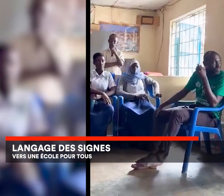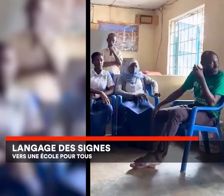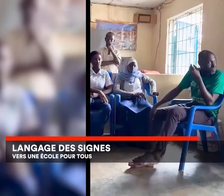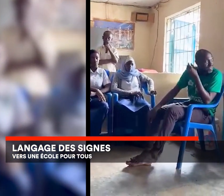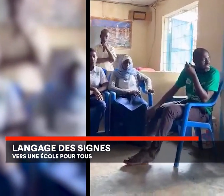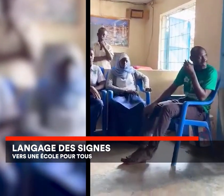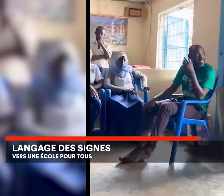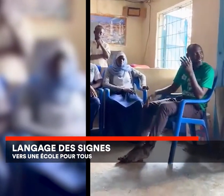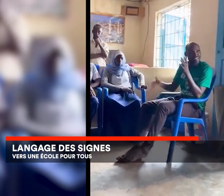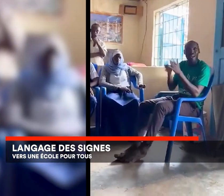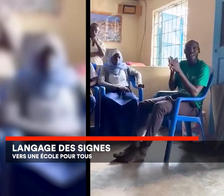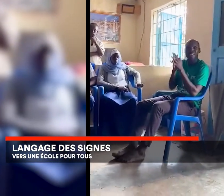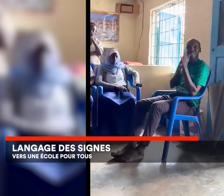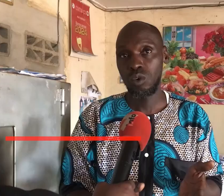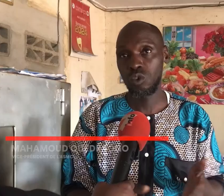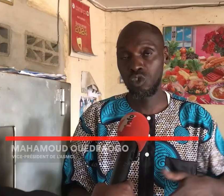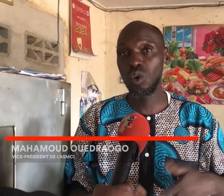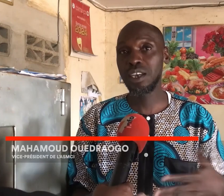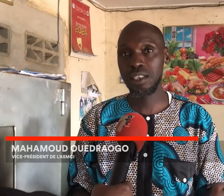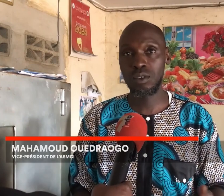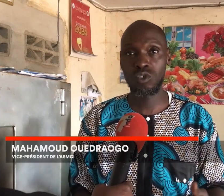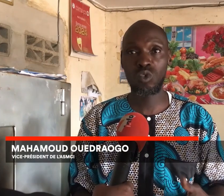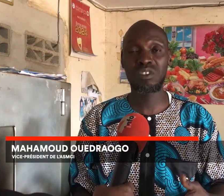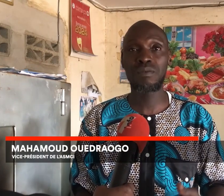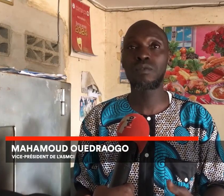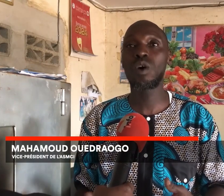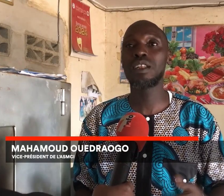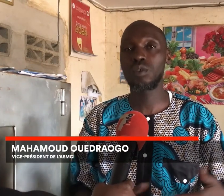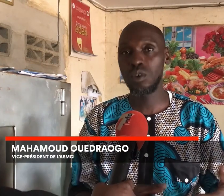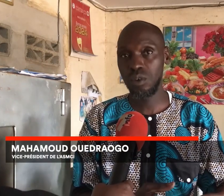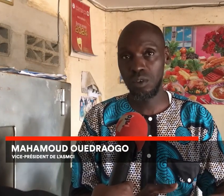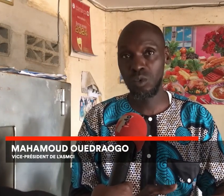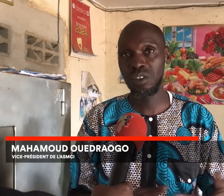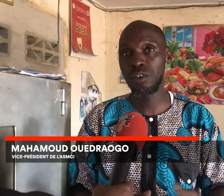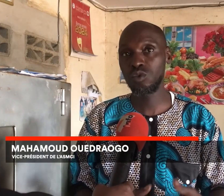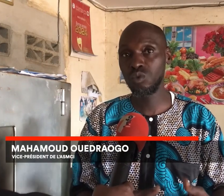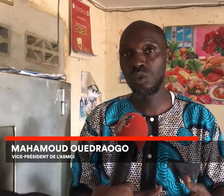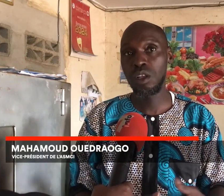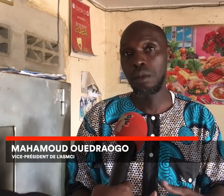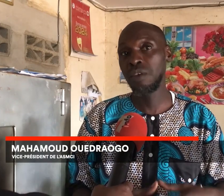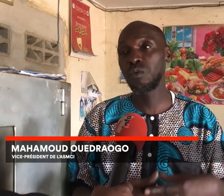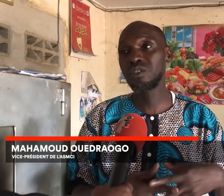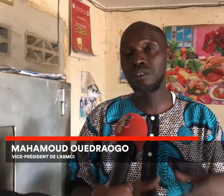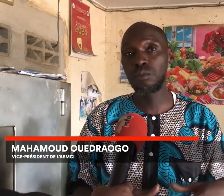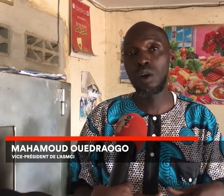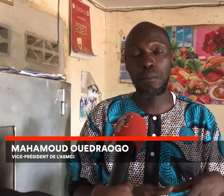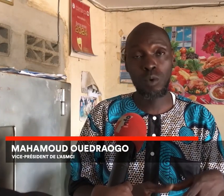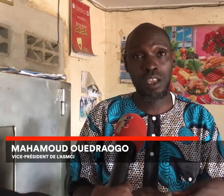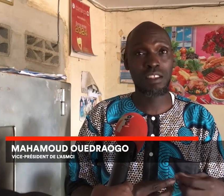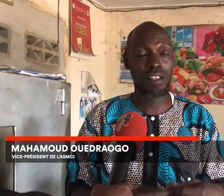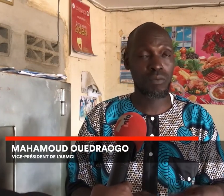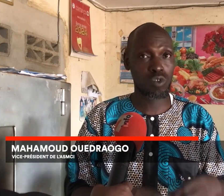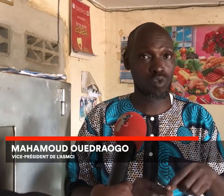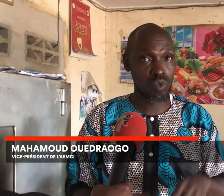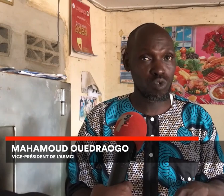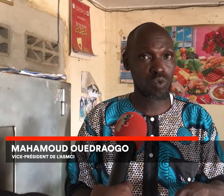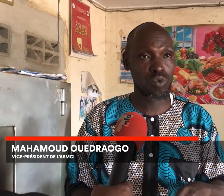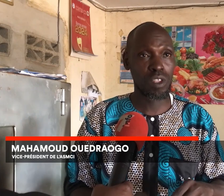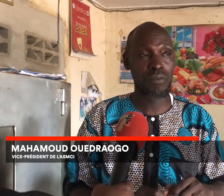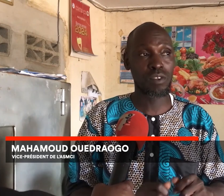d'Abobo agbeka 1 aujourd'hui on craint quelque chose nos enfants vont à l'école nos enfants souent mais il faut dire pour pour que les enfants sous deviennent